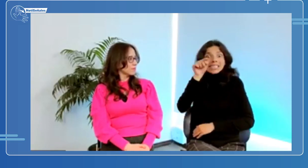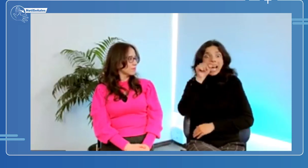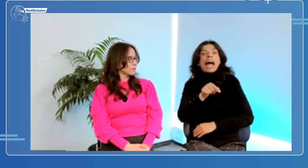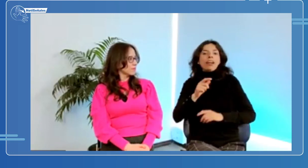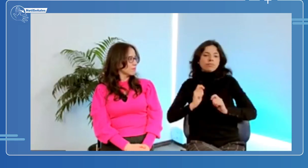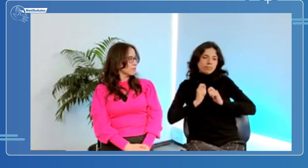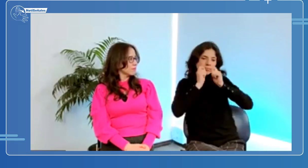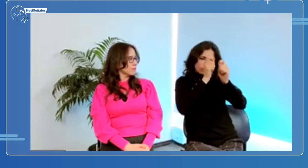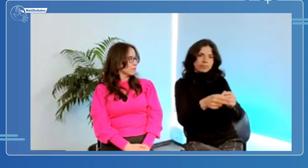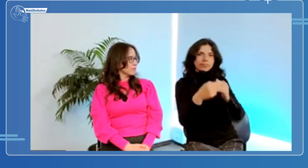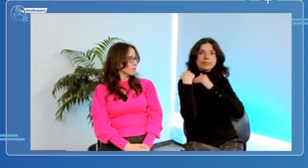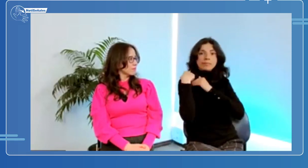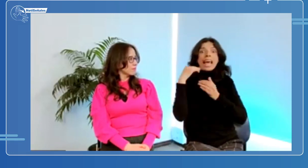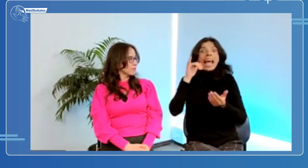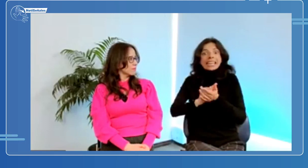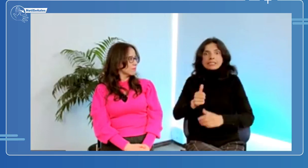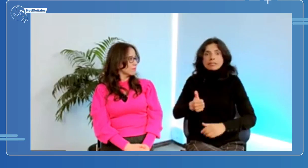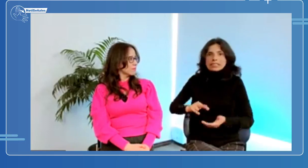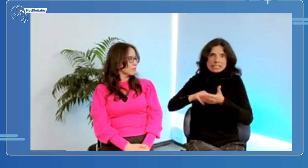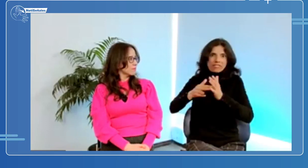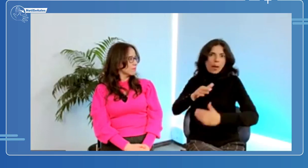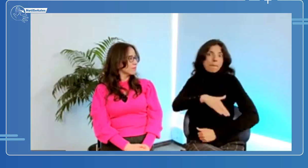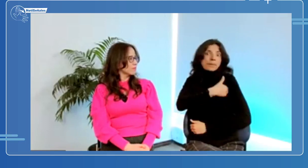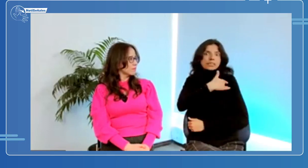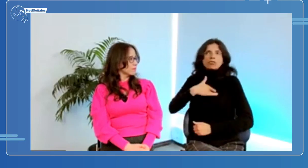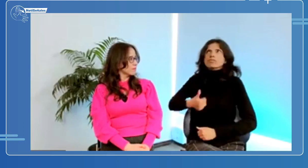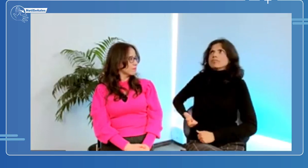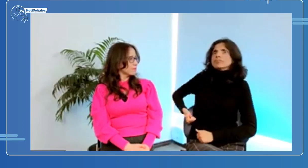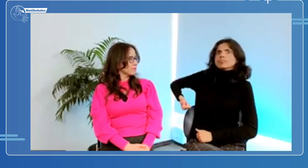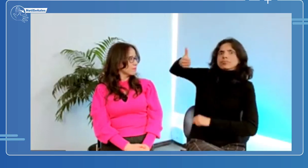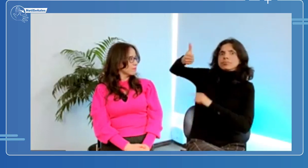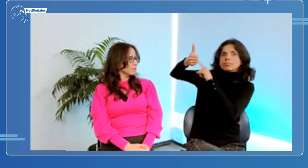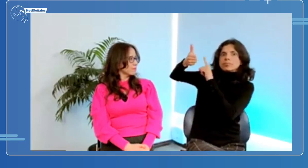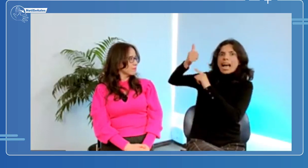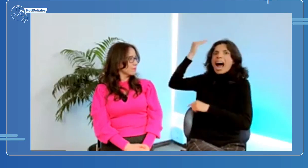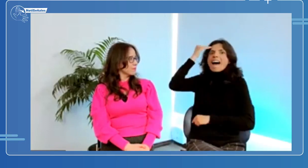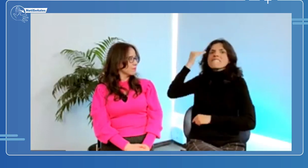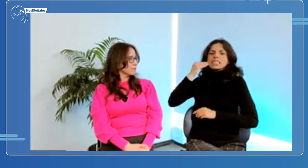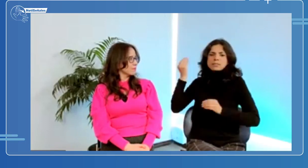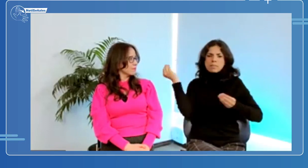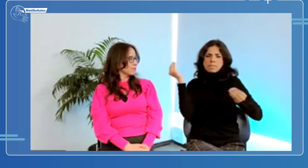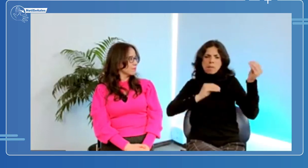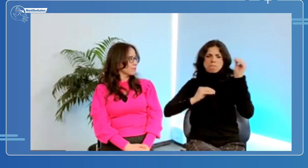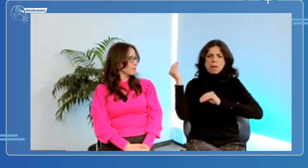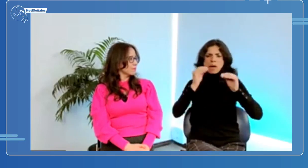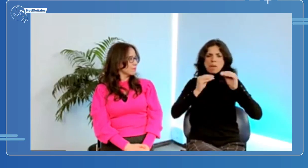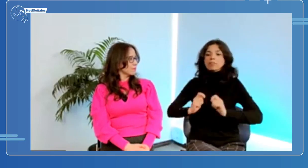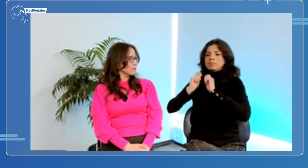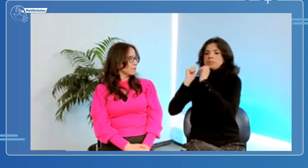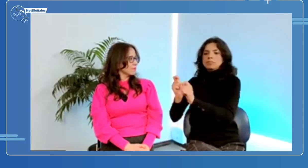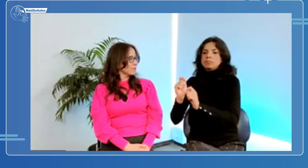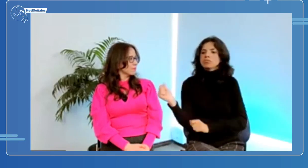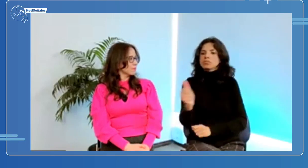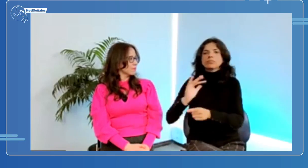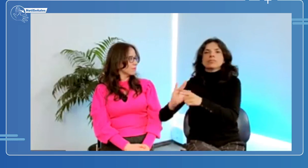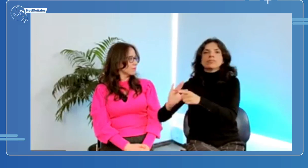nacional que tiene atención a las personas con cáncer. Entonces, MinSalud, que es la cabeza, pues genera todas